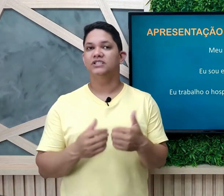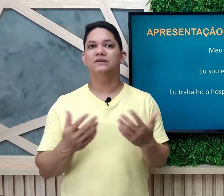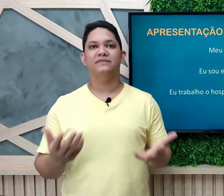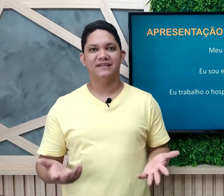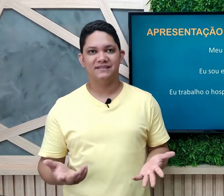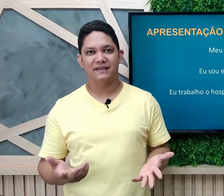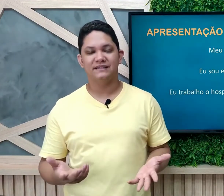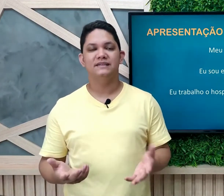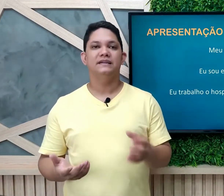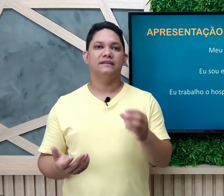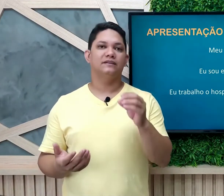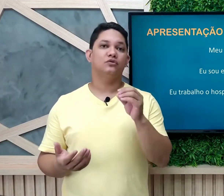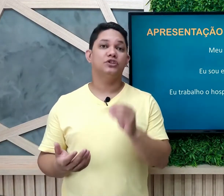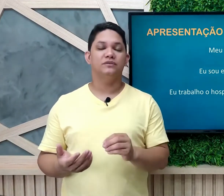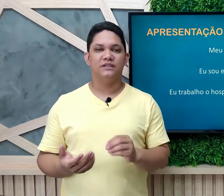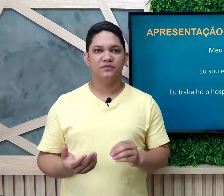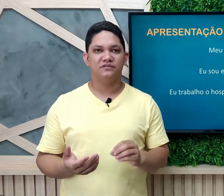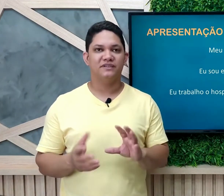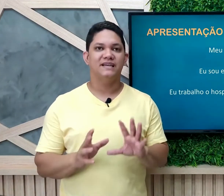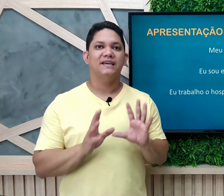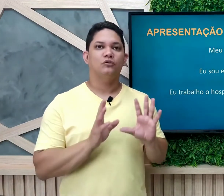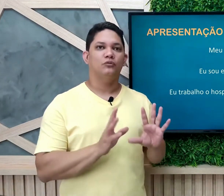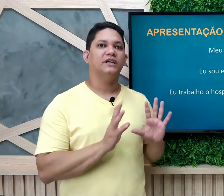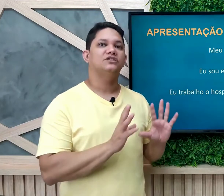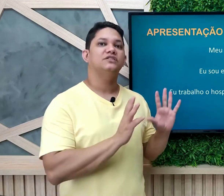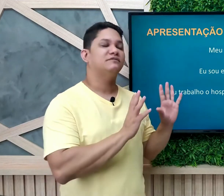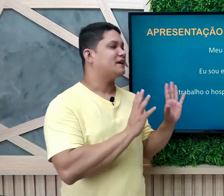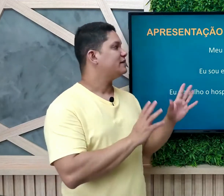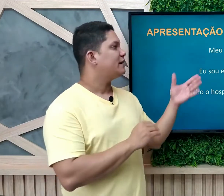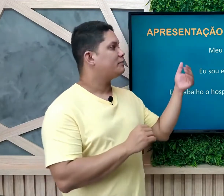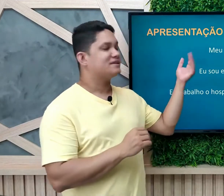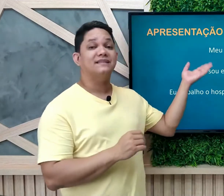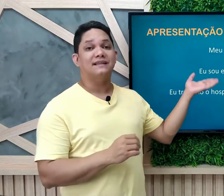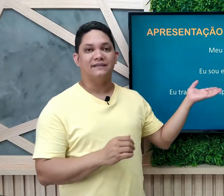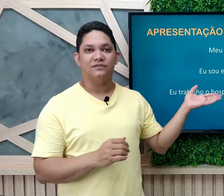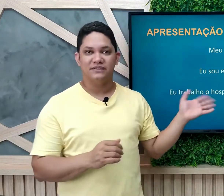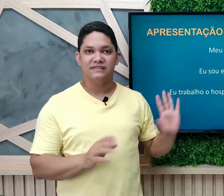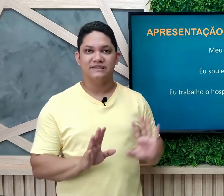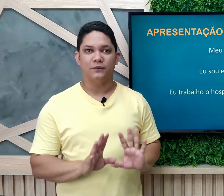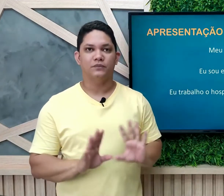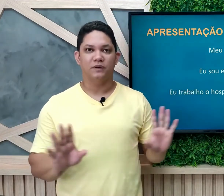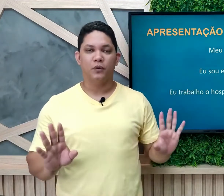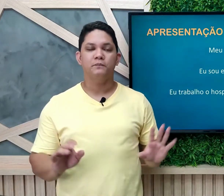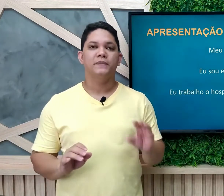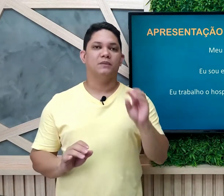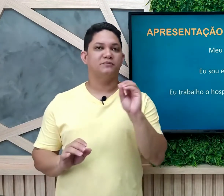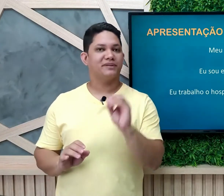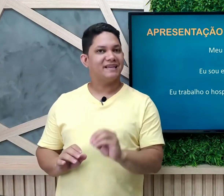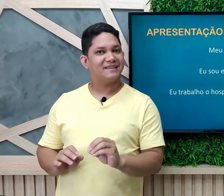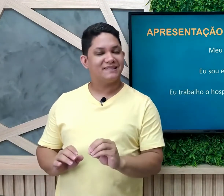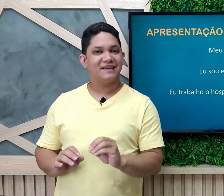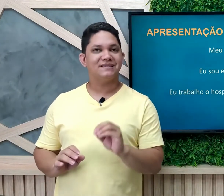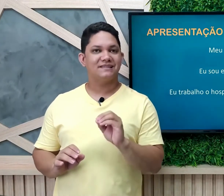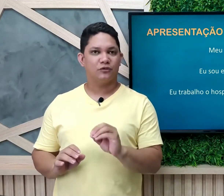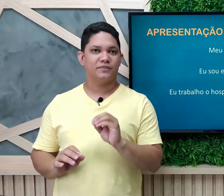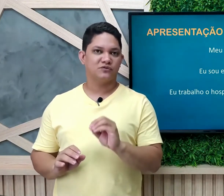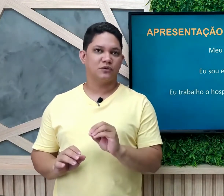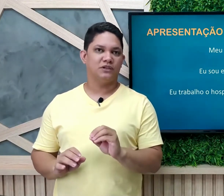não têm sinais, então nós não iremos ver como é que a gente vai apresentar então esse sinal, tá bom? Mas para quem tem sinal pessoal em língua